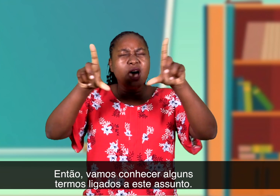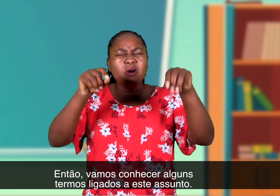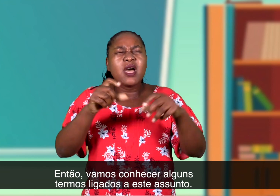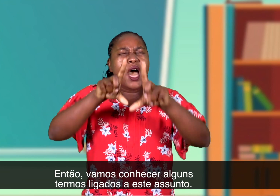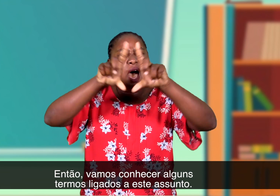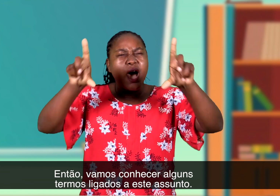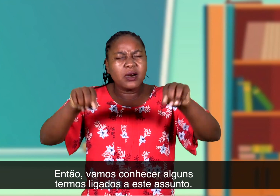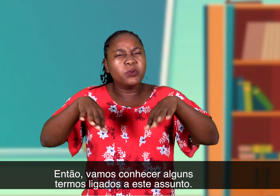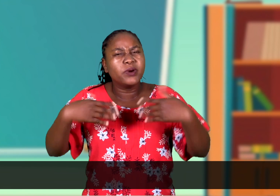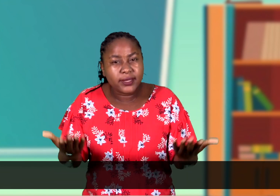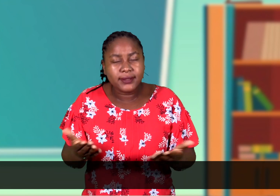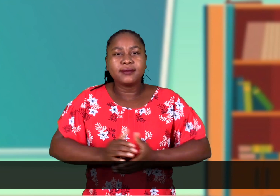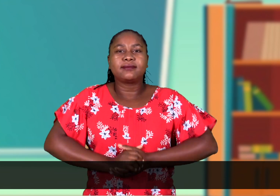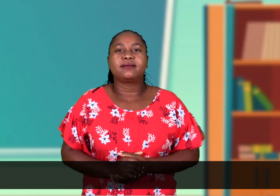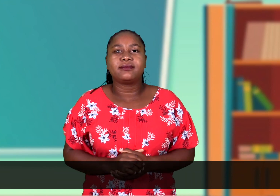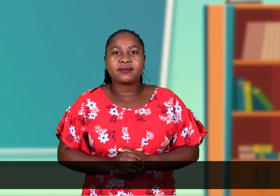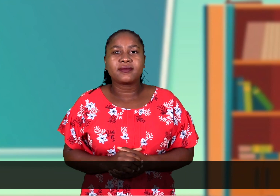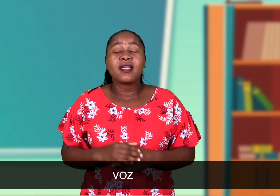termos ligados a este assunto.